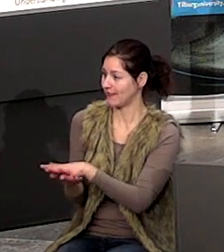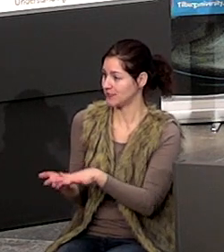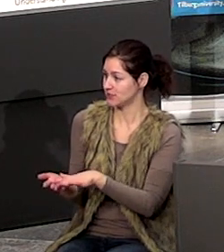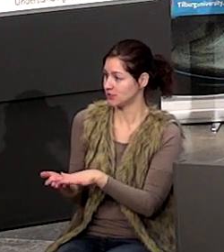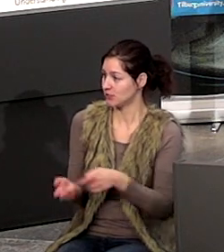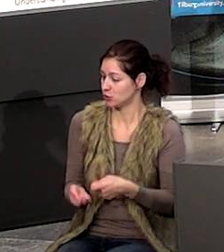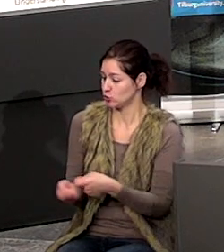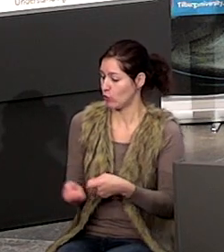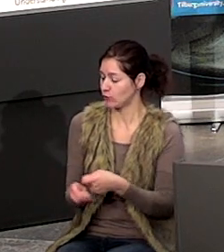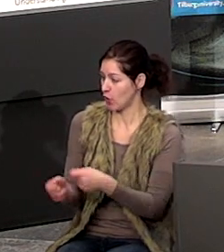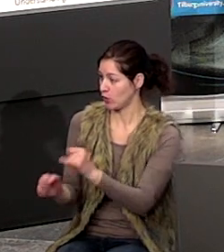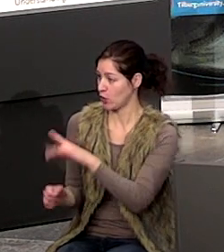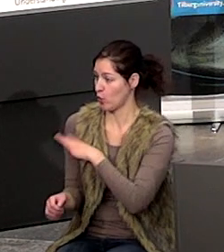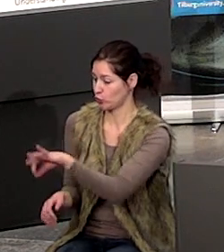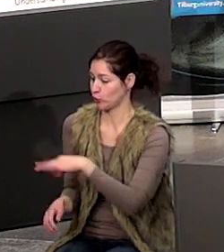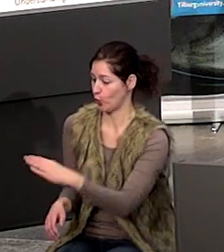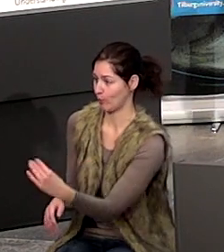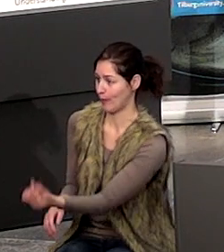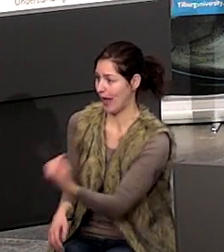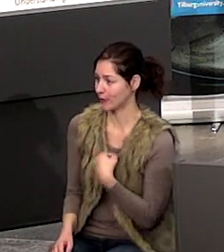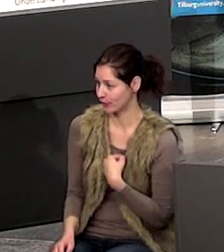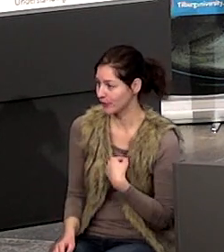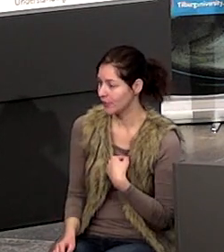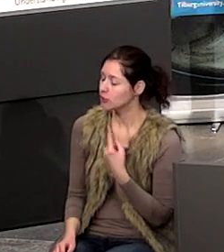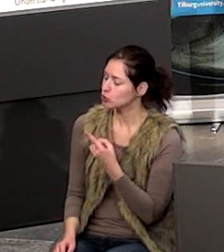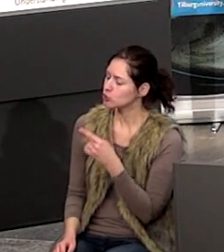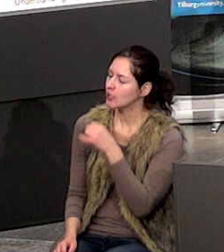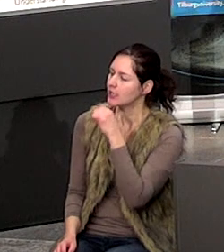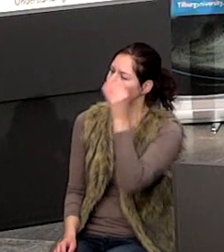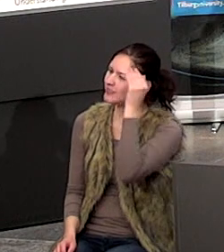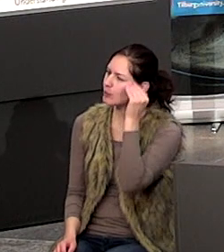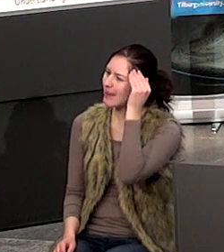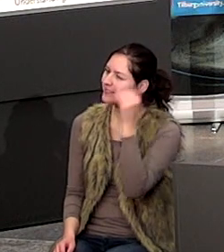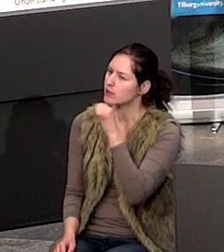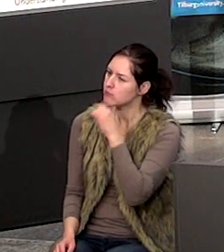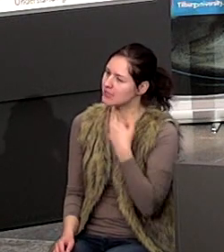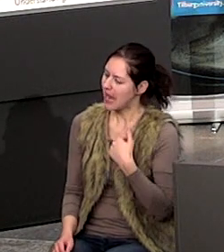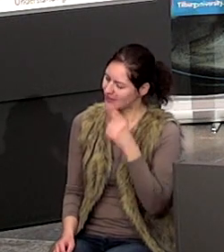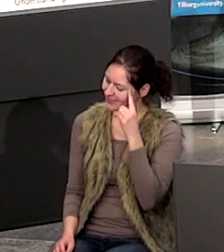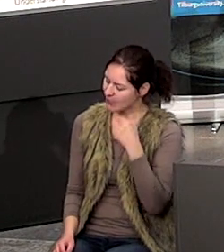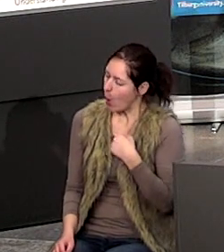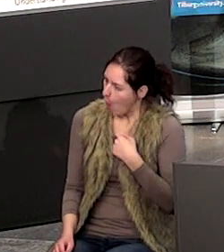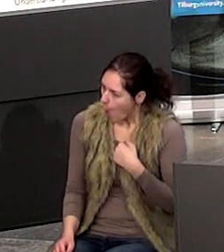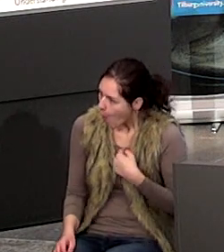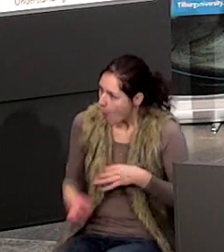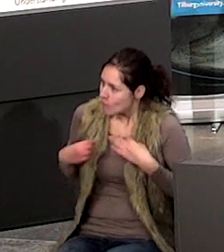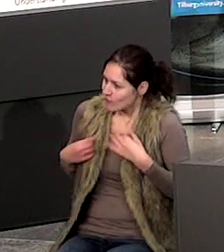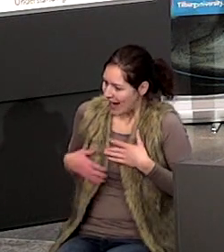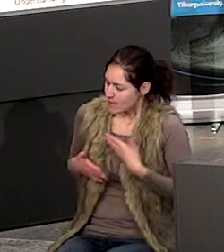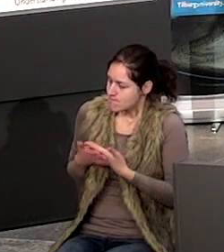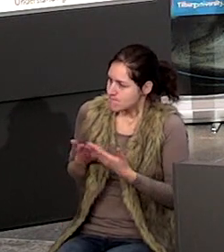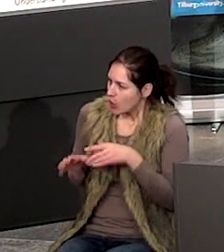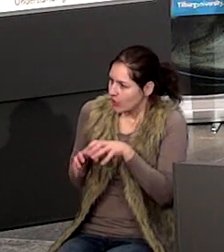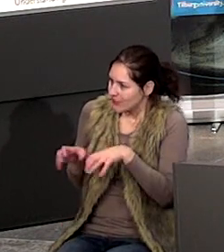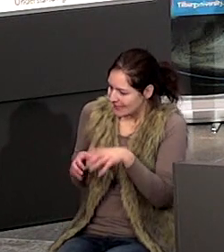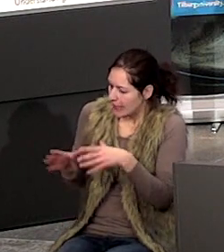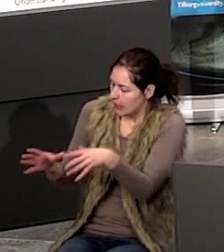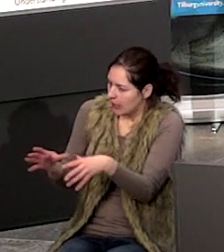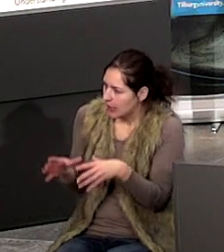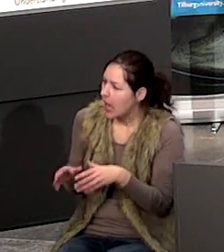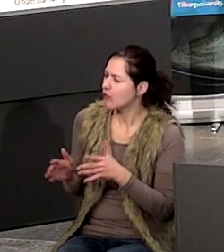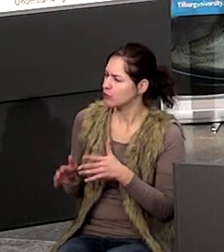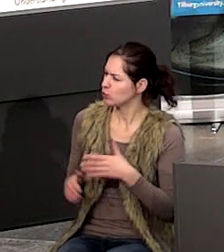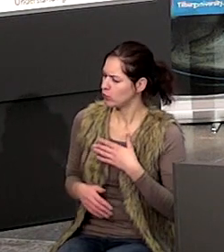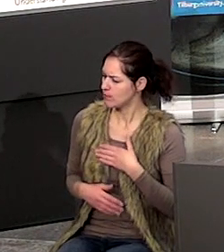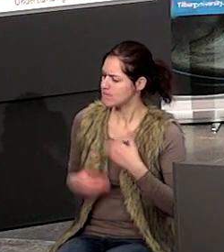in een bontjas. En mensen denken, dus demente bejaarden, die denken echt van, hé, wat fijn dat ik dat beestje mag hebben. Ze zijn ook heel verdrietig, dat is treurig, want soms